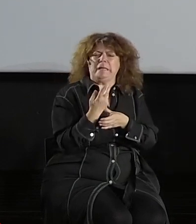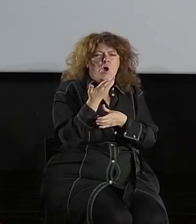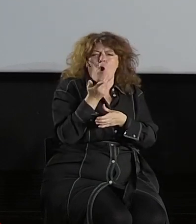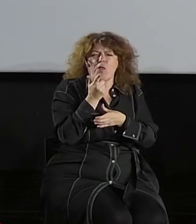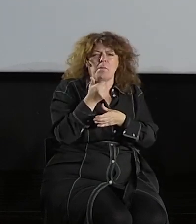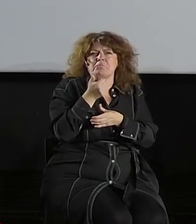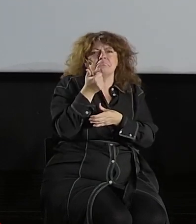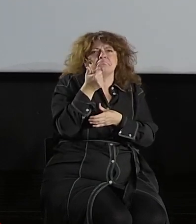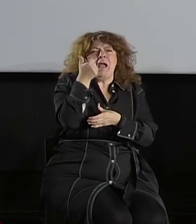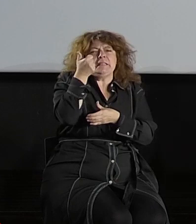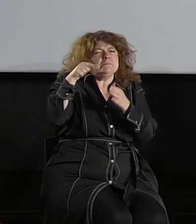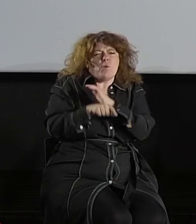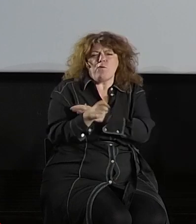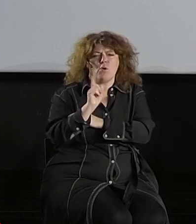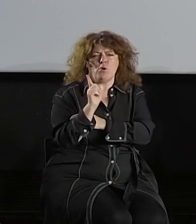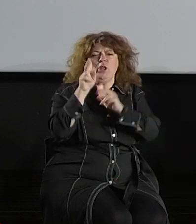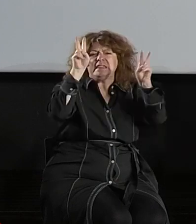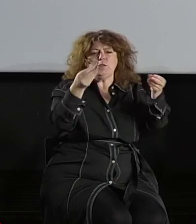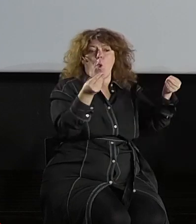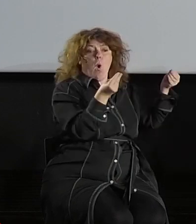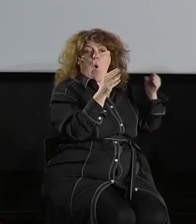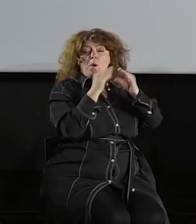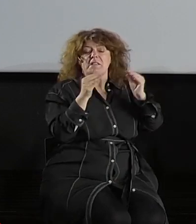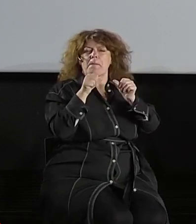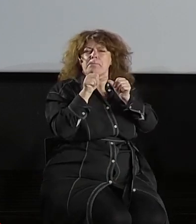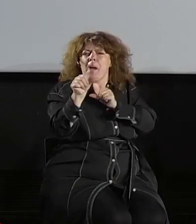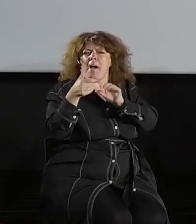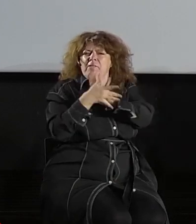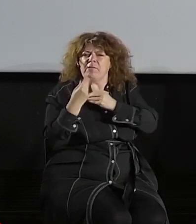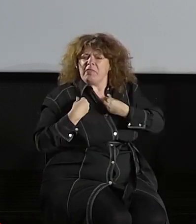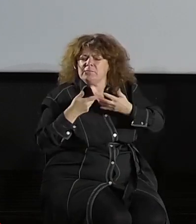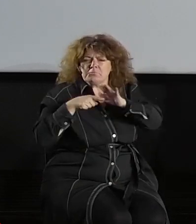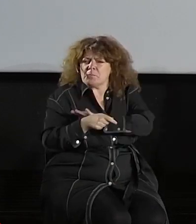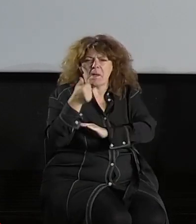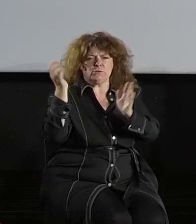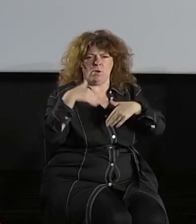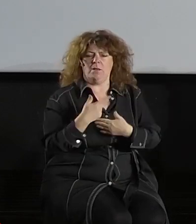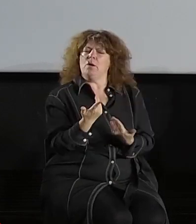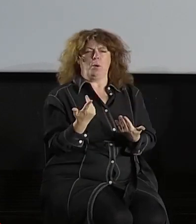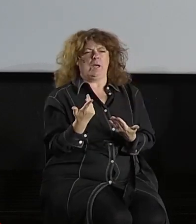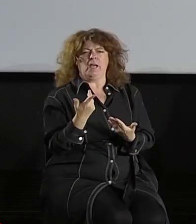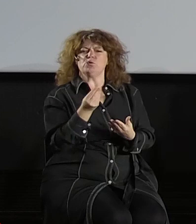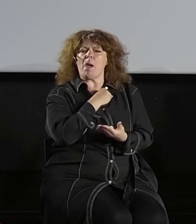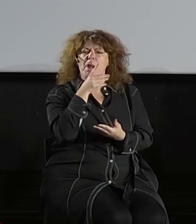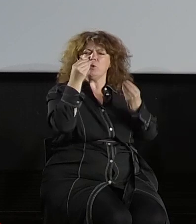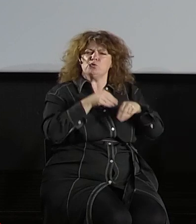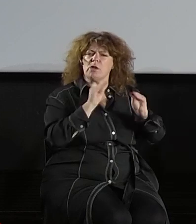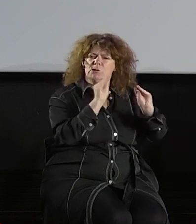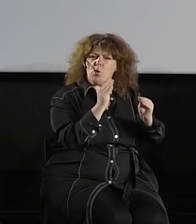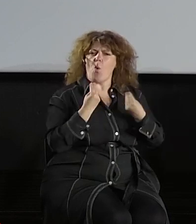allá de de ese título universitario no y creemos que eso es un poco cruel con con su historia y con su vida